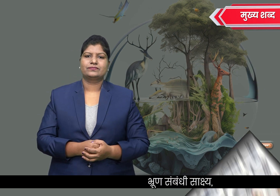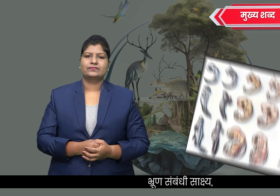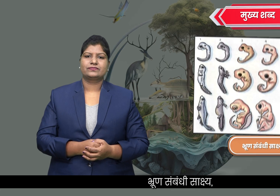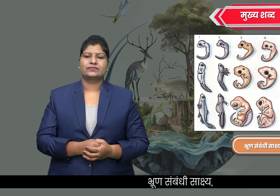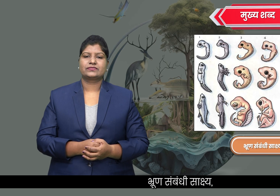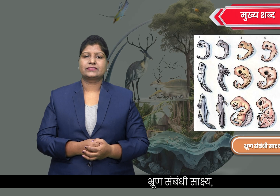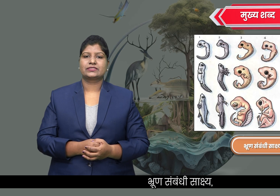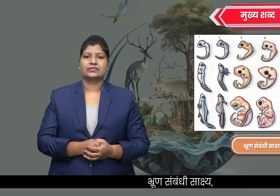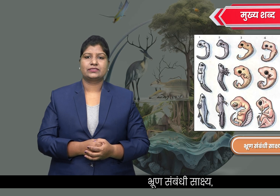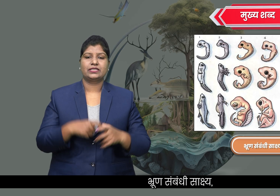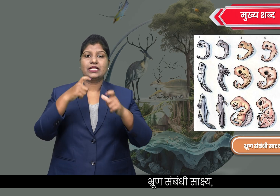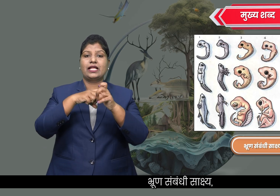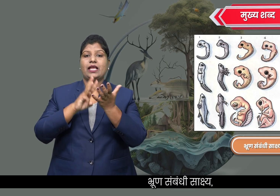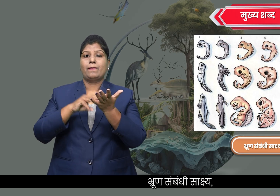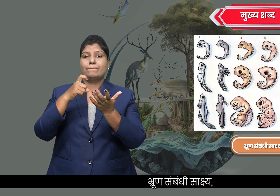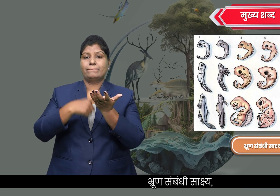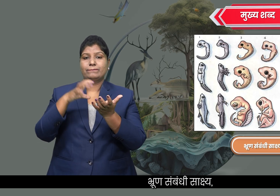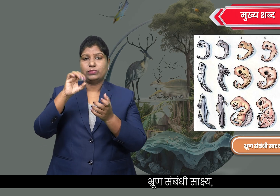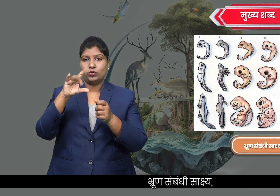भ्रूण संबंधी साक्ष्य,